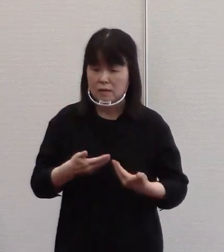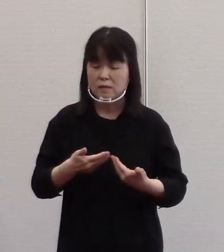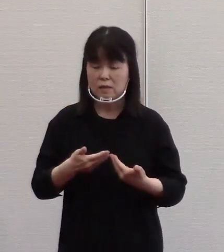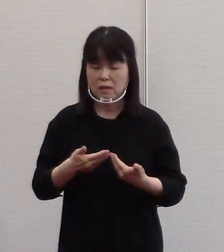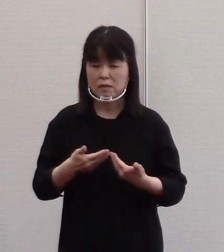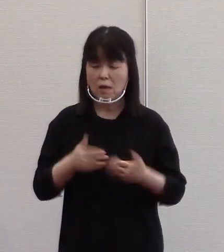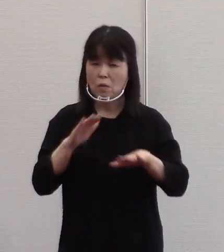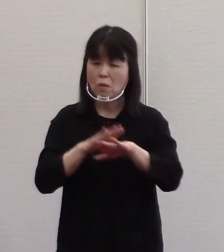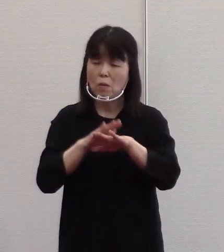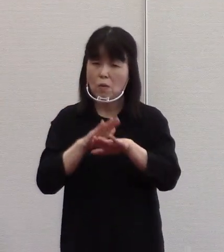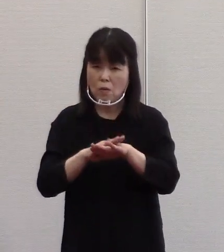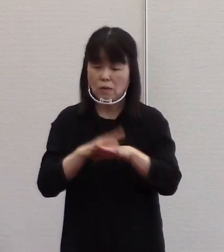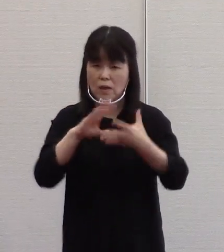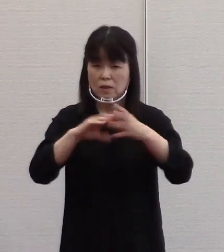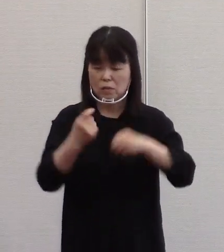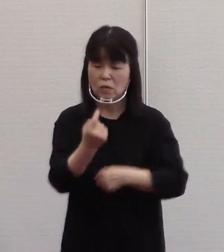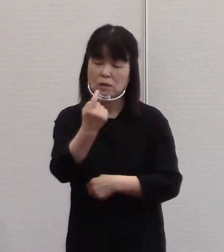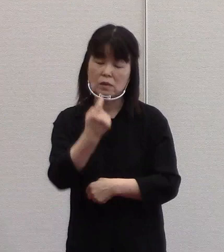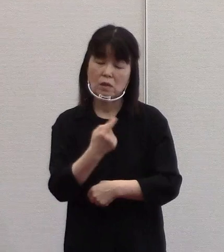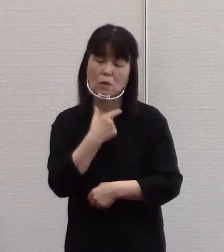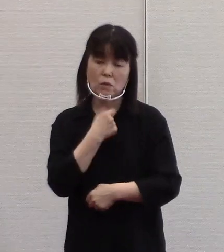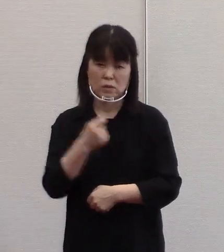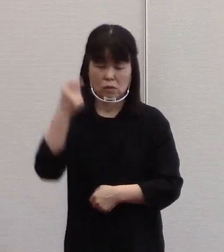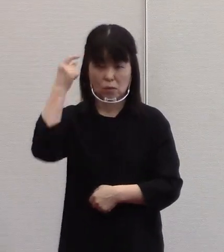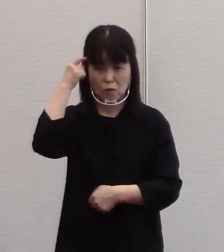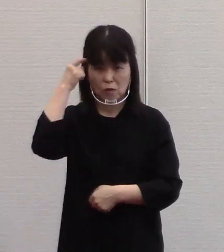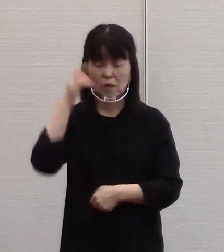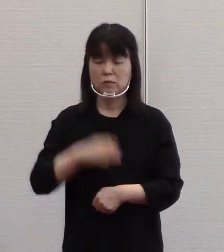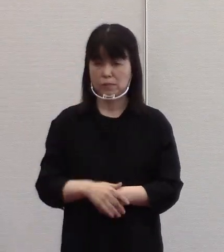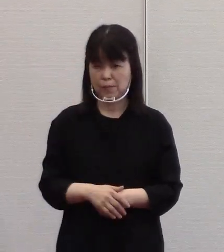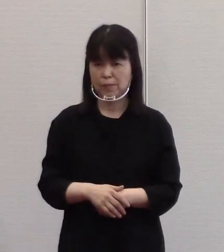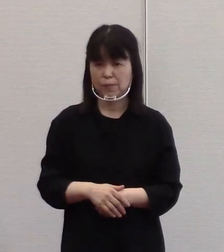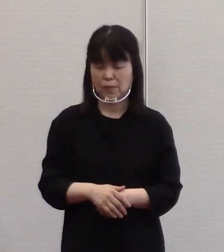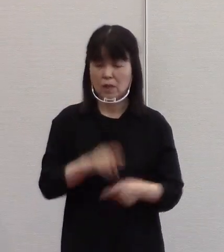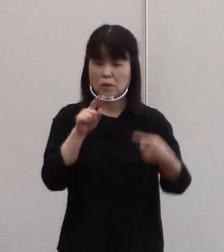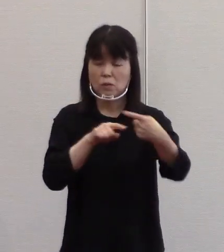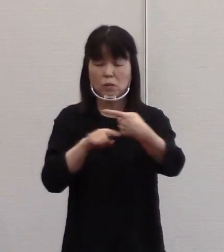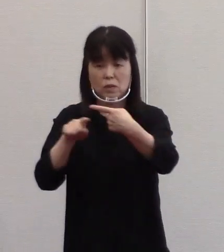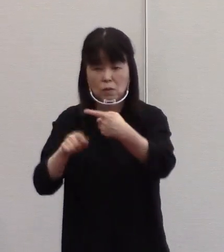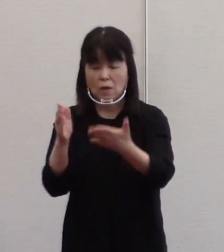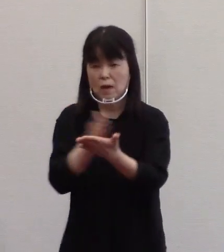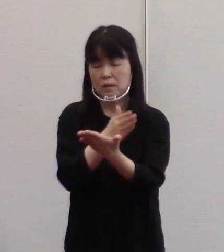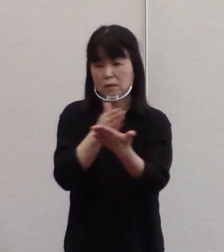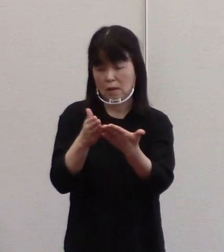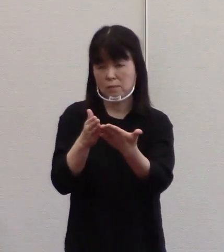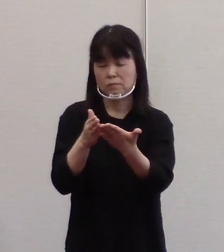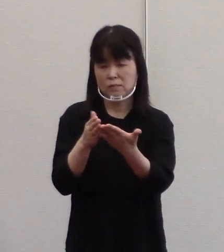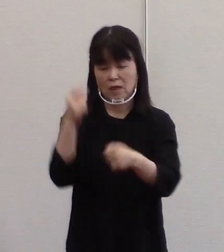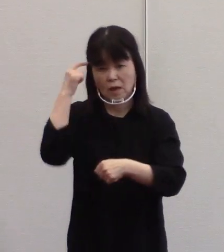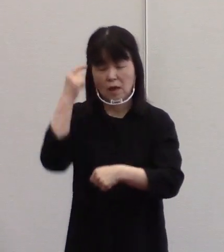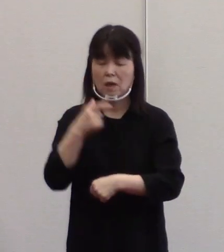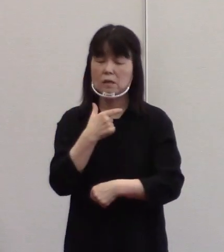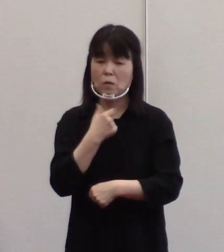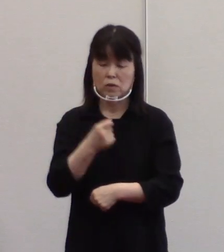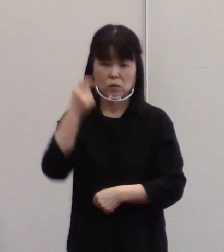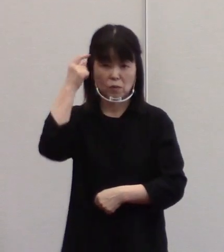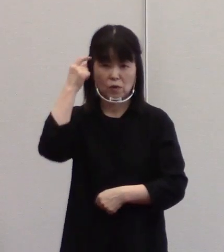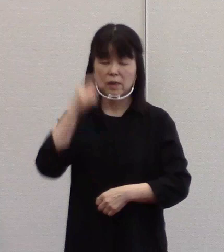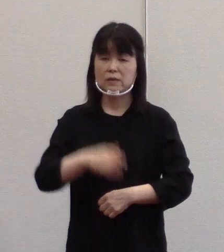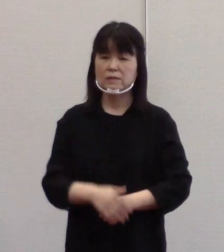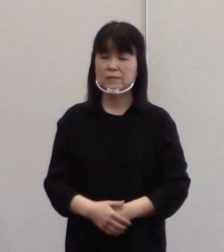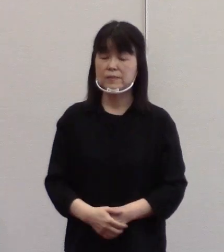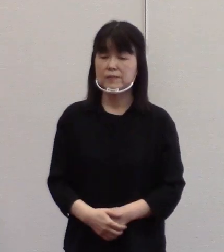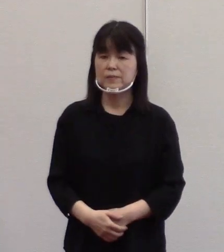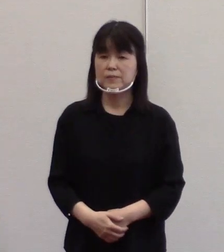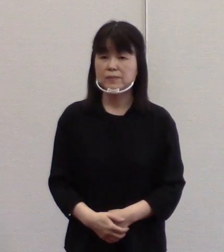くということを、それは最終的にはご自身の判断によるところだろうと思います。 ありがとうございます。